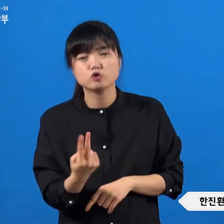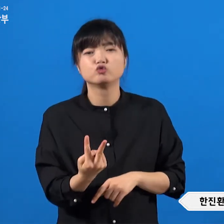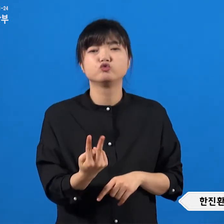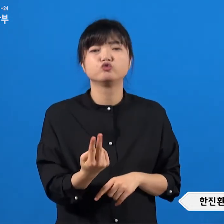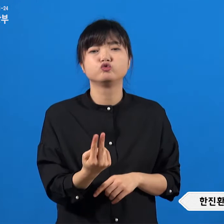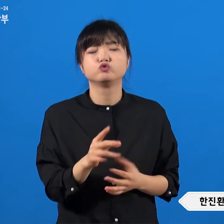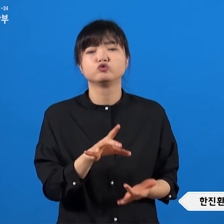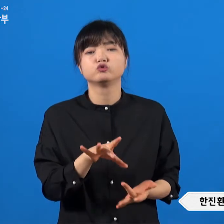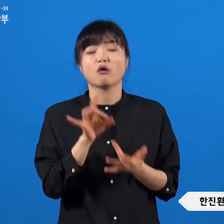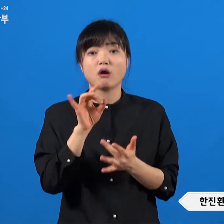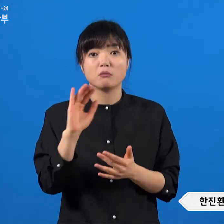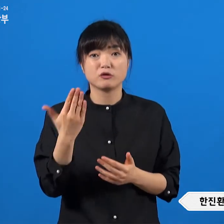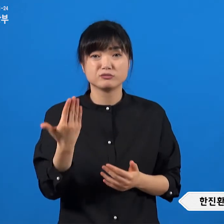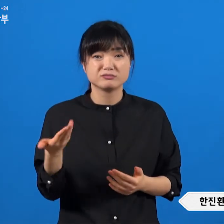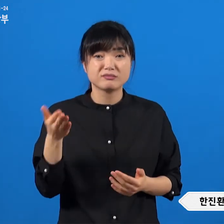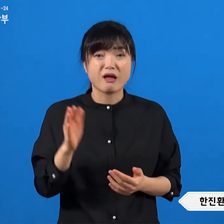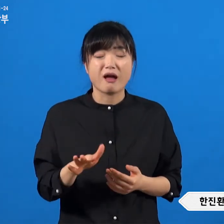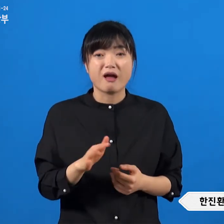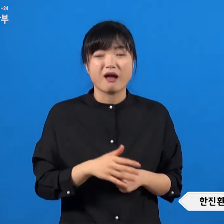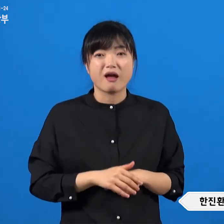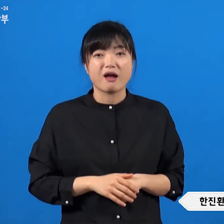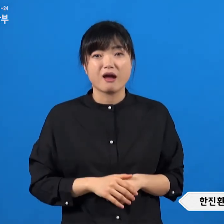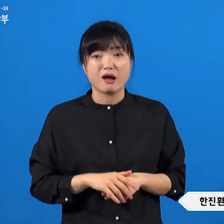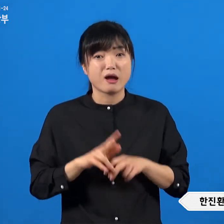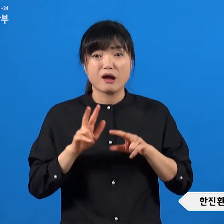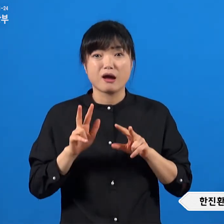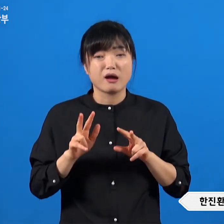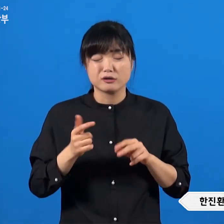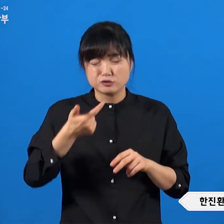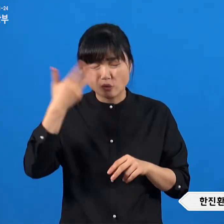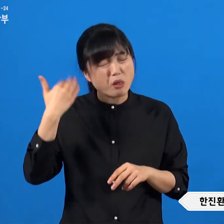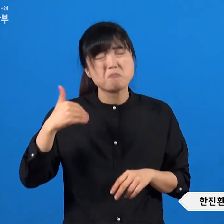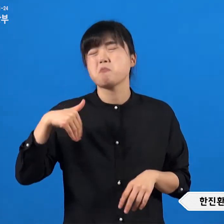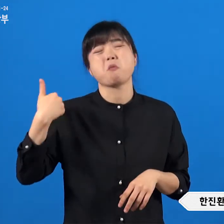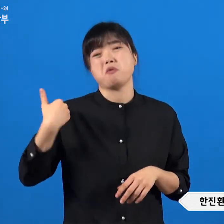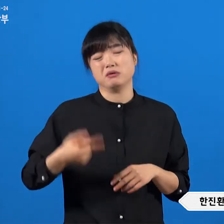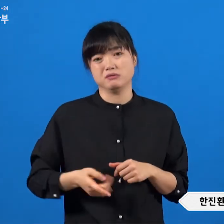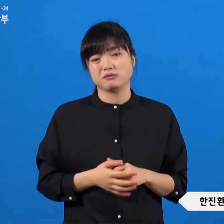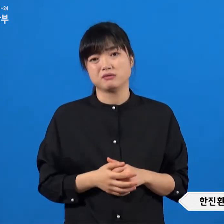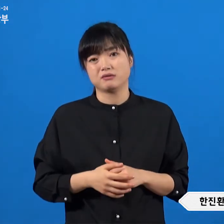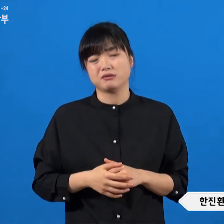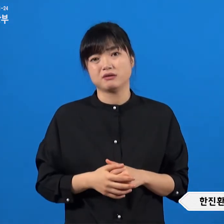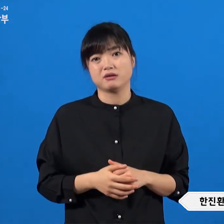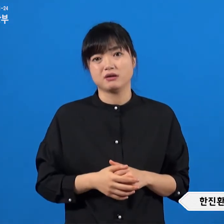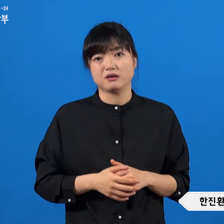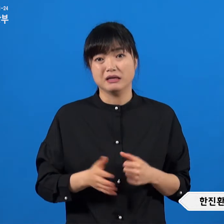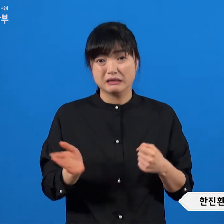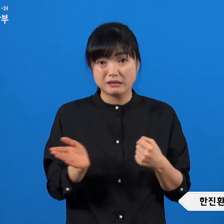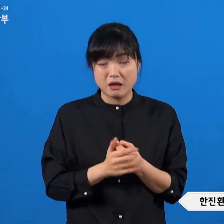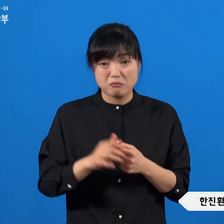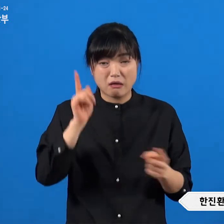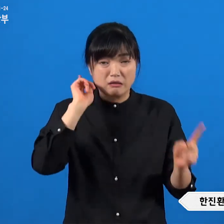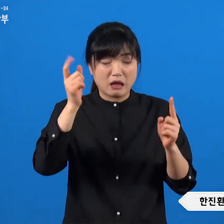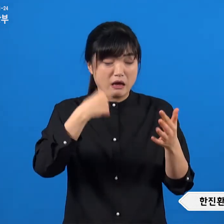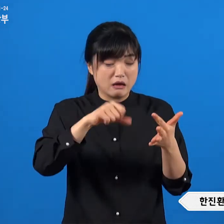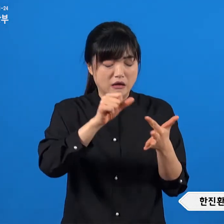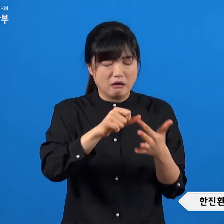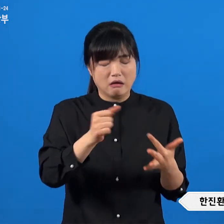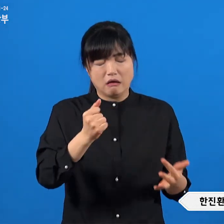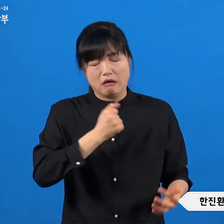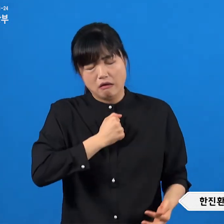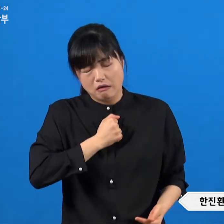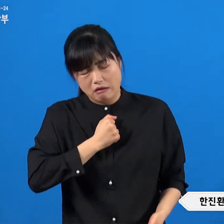하나밖에 없는데, 중립은 없는데 이전에는 그것을 몰랐던 것입니다. 그래서 탕자는 가슴을